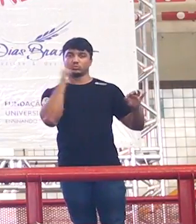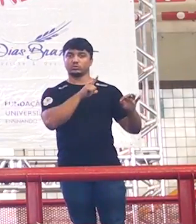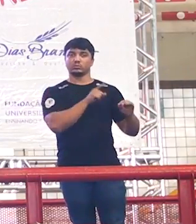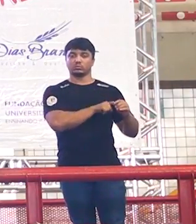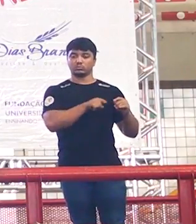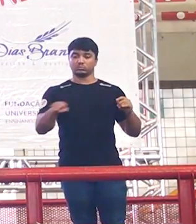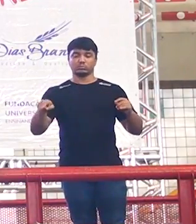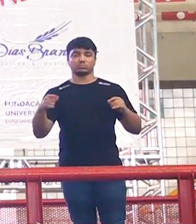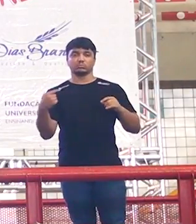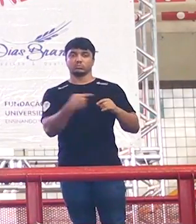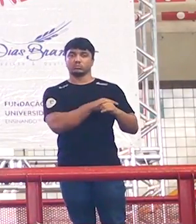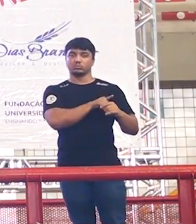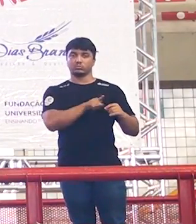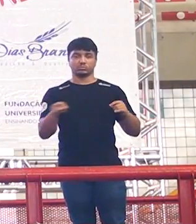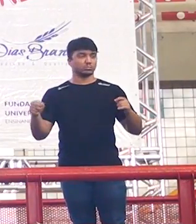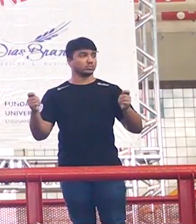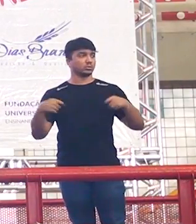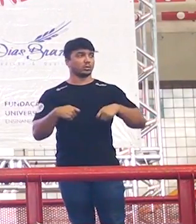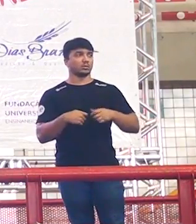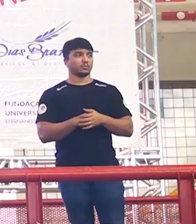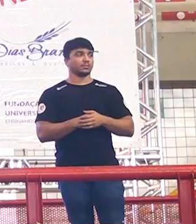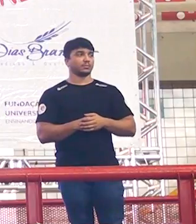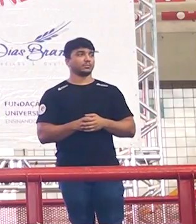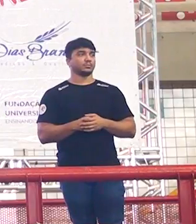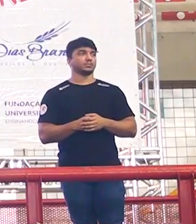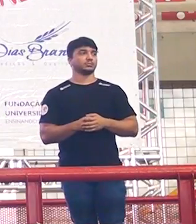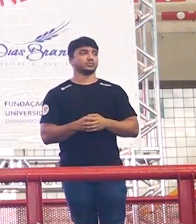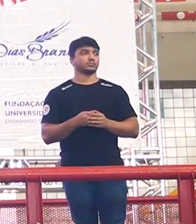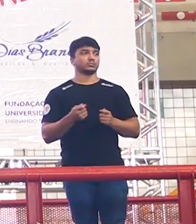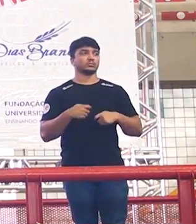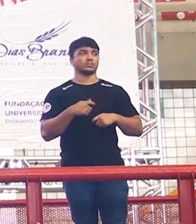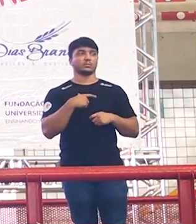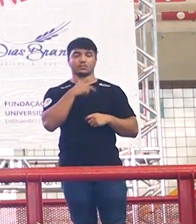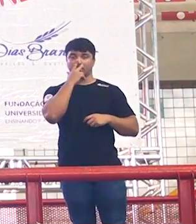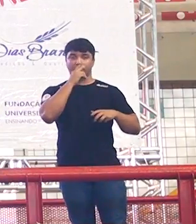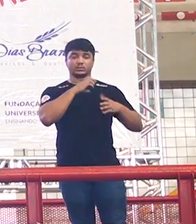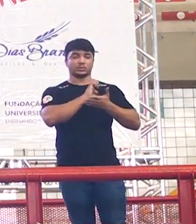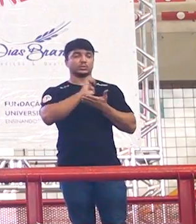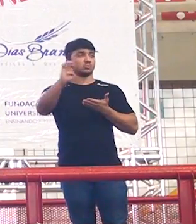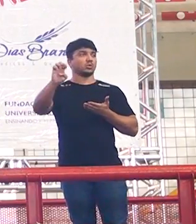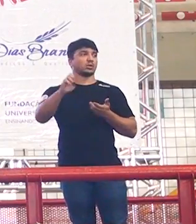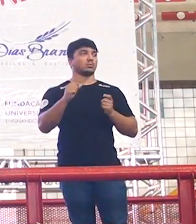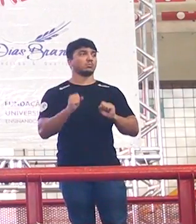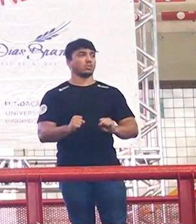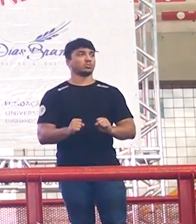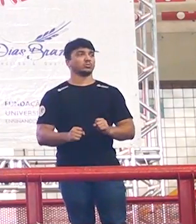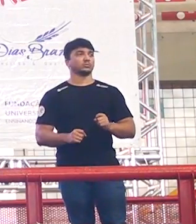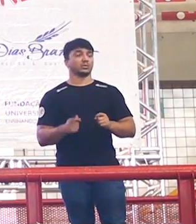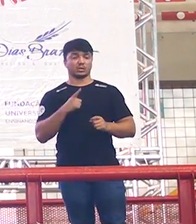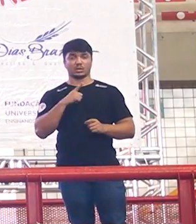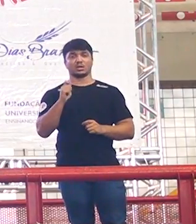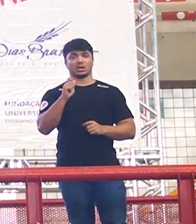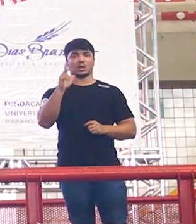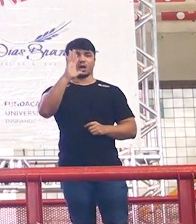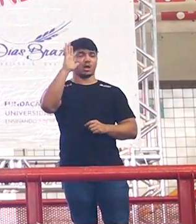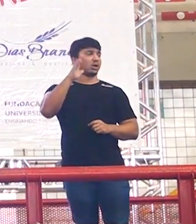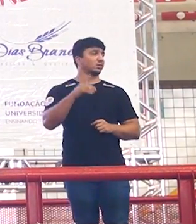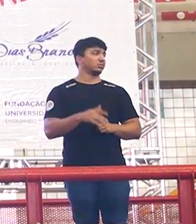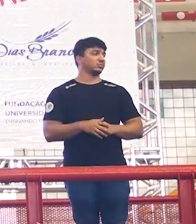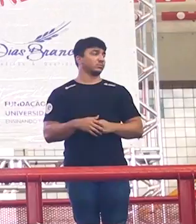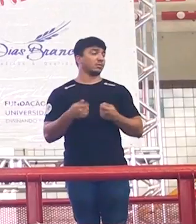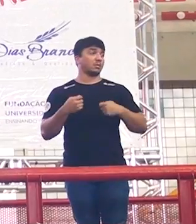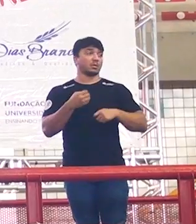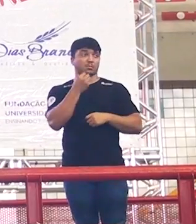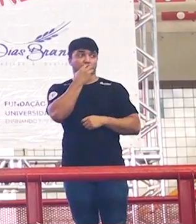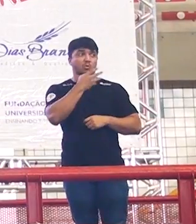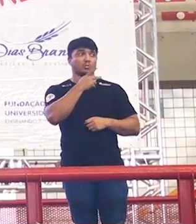preciso que dois países estejam ligados continentalmente para que eu possa exportar energia de um para o outro. É muito mais caro, né? O ideal é não precisar